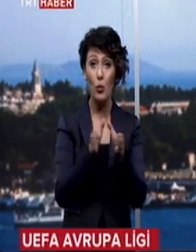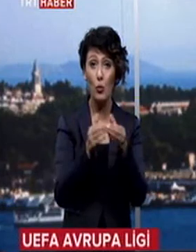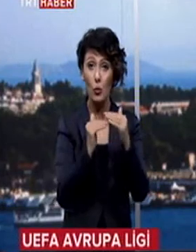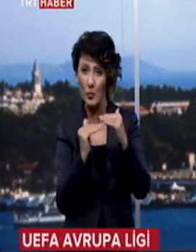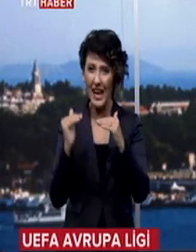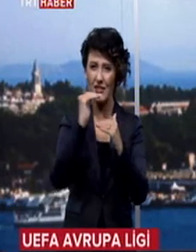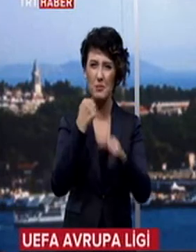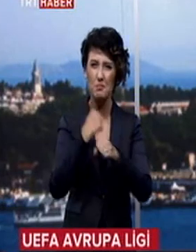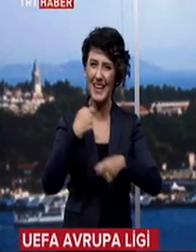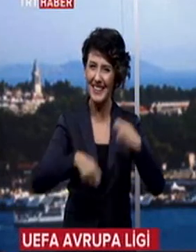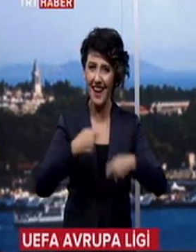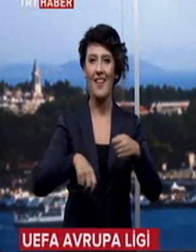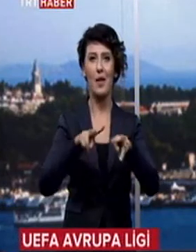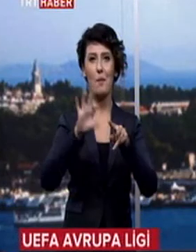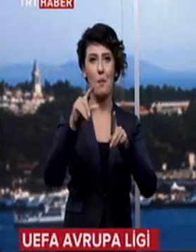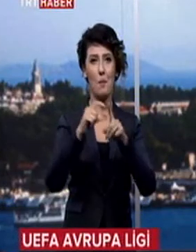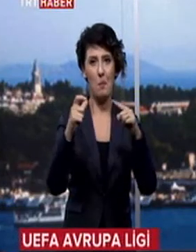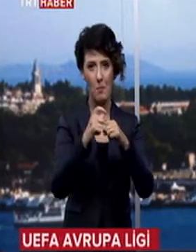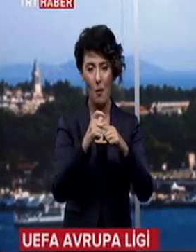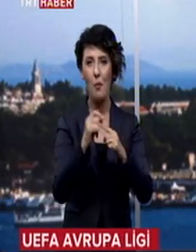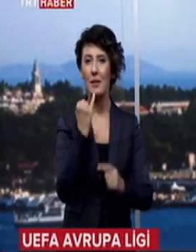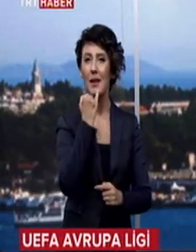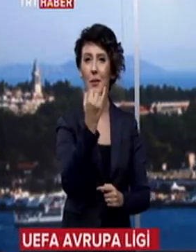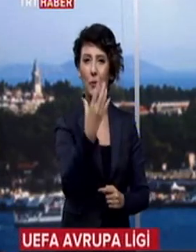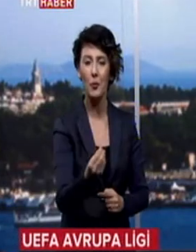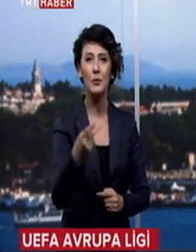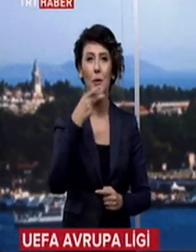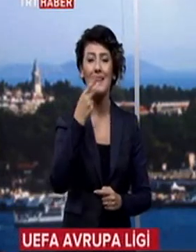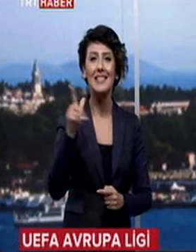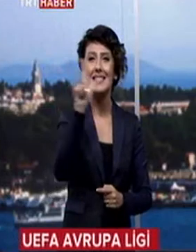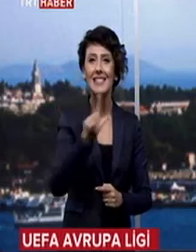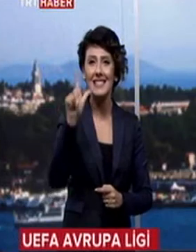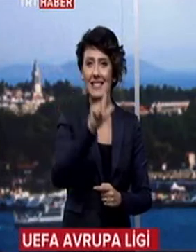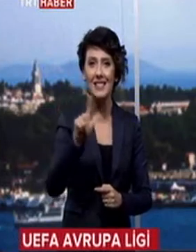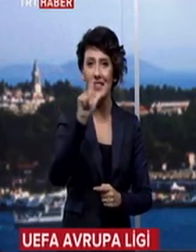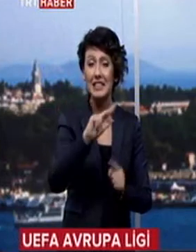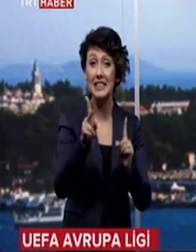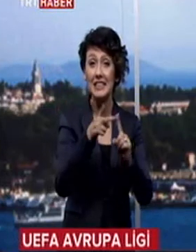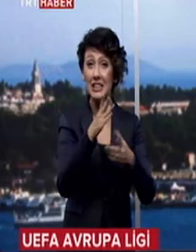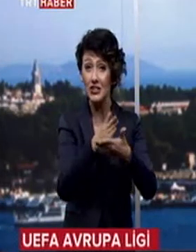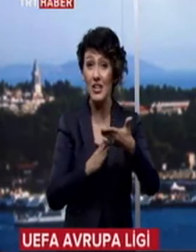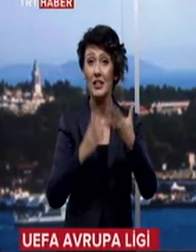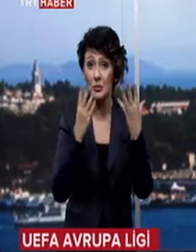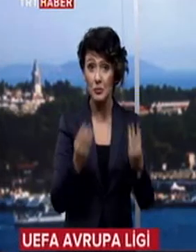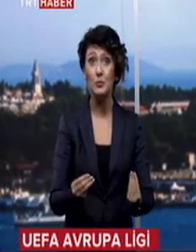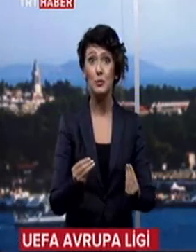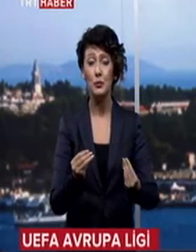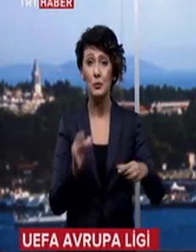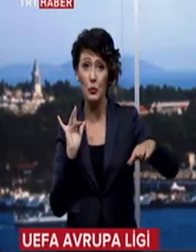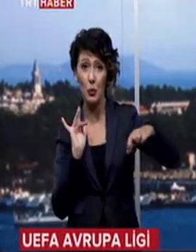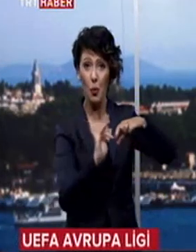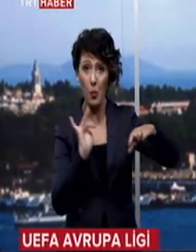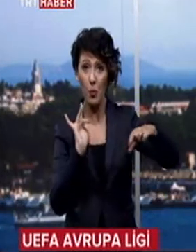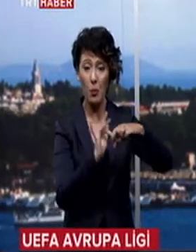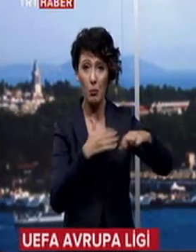maçında gruptan çıkmayı garantileyen Molde'ye konuk olan Sarı Lacivertliler ikinci